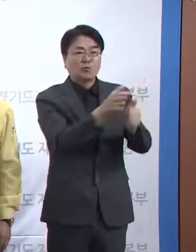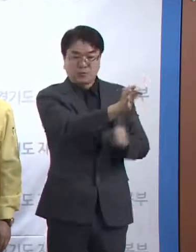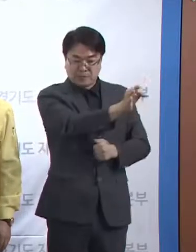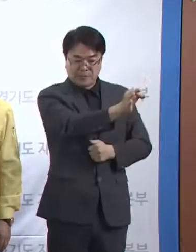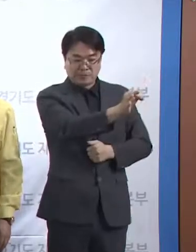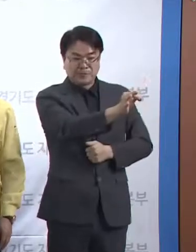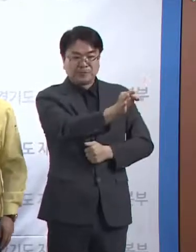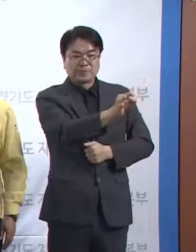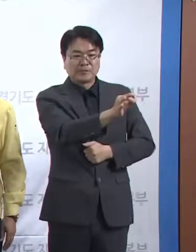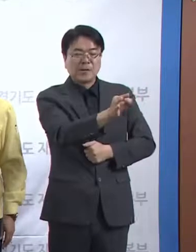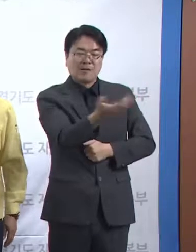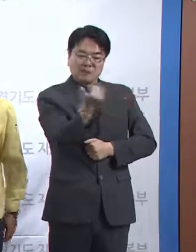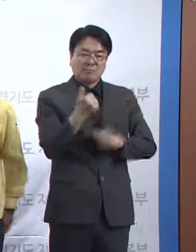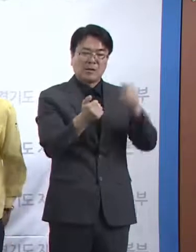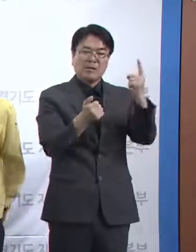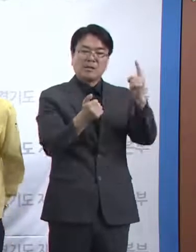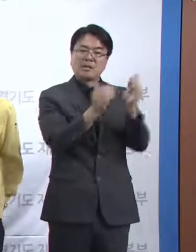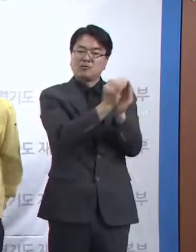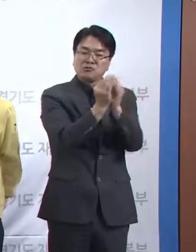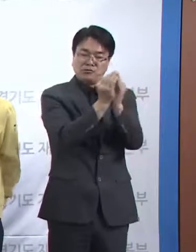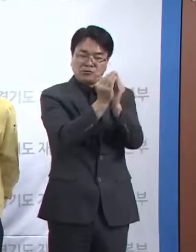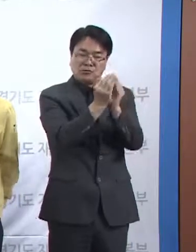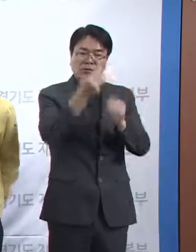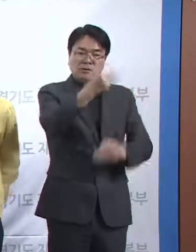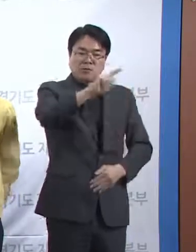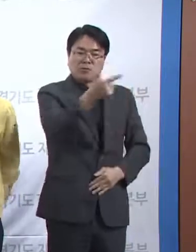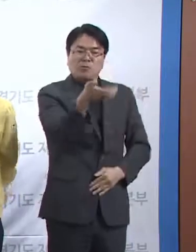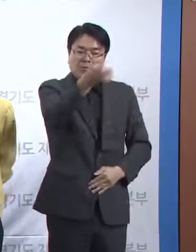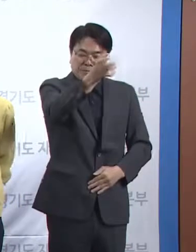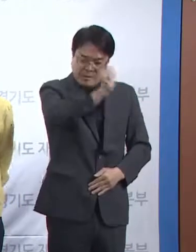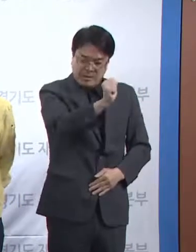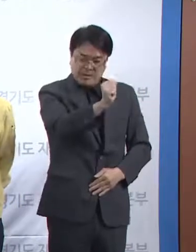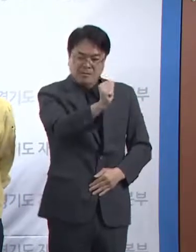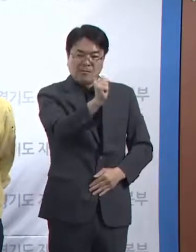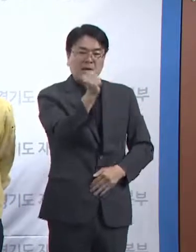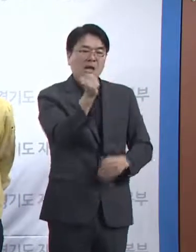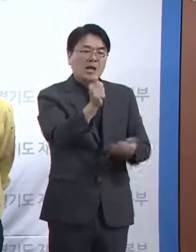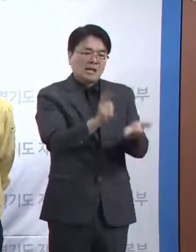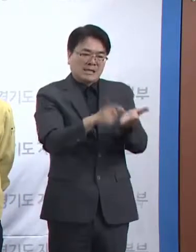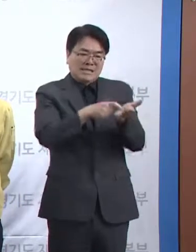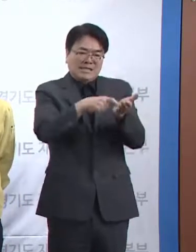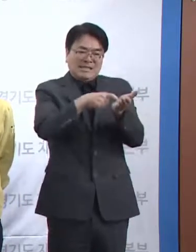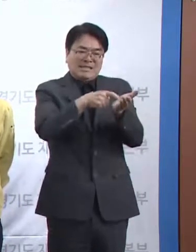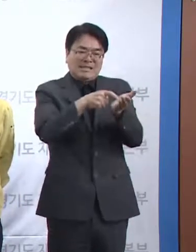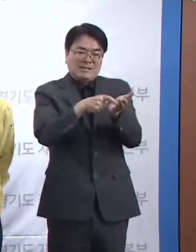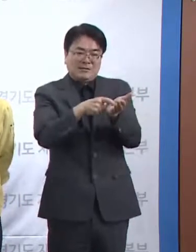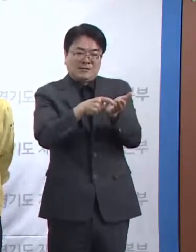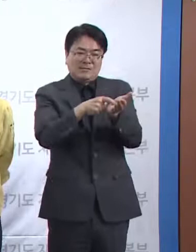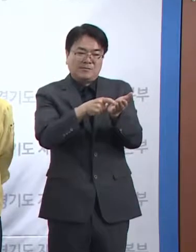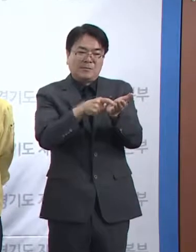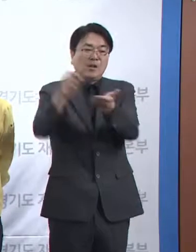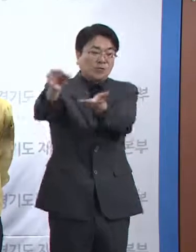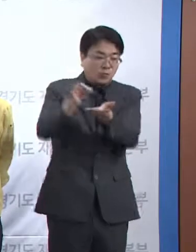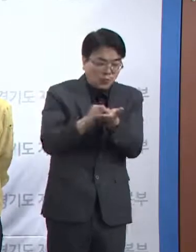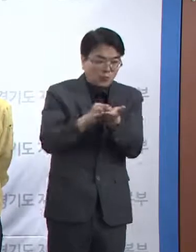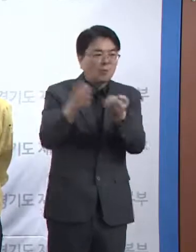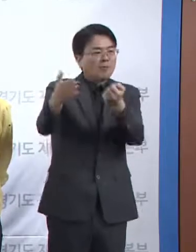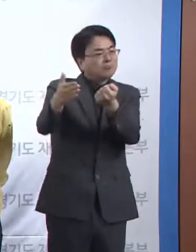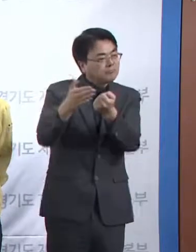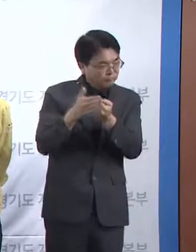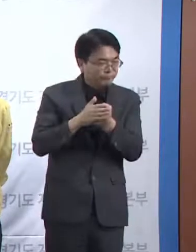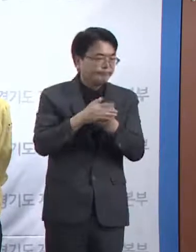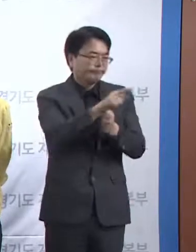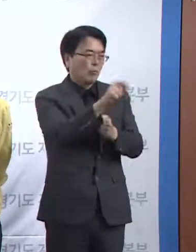1조 3,600억 원의 긴급 재난 기본소득 예산을 편성하면서 필요 없게 됐기 때문에 삭감하려고 하는